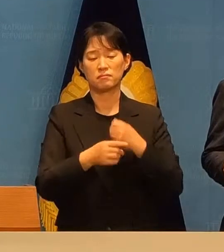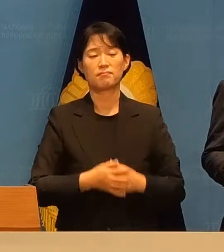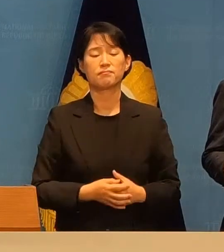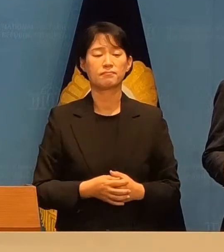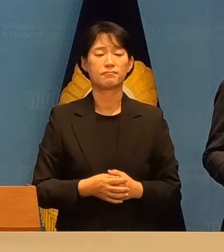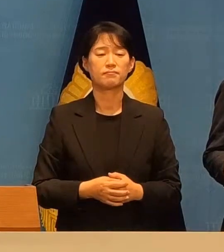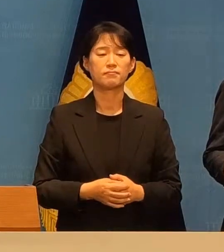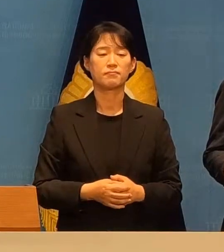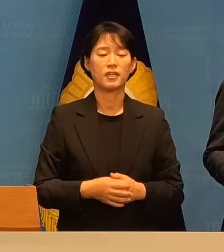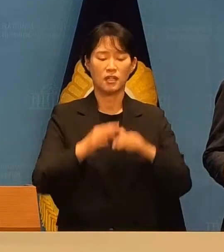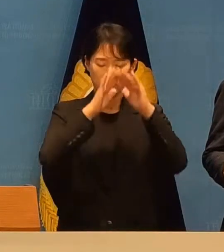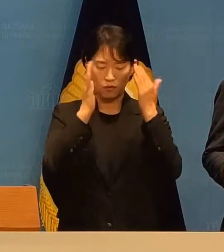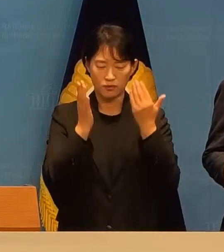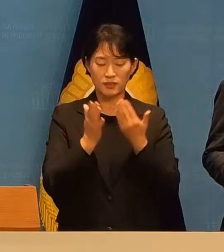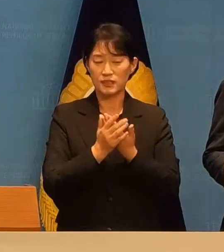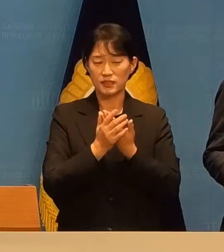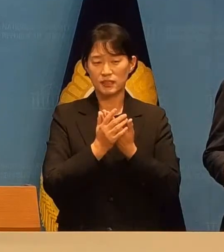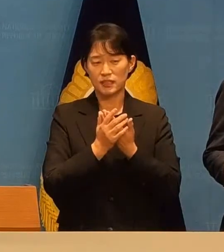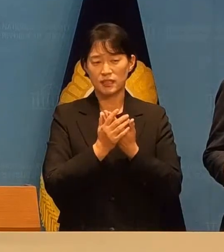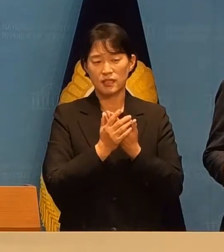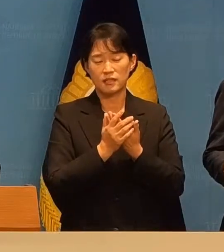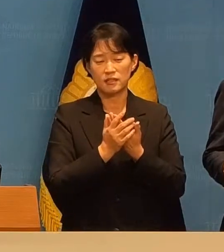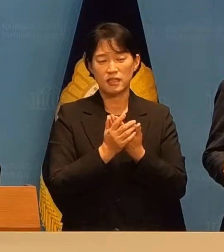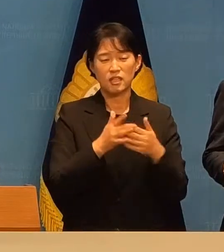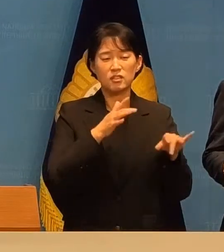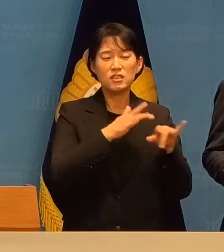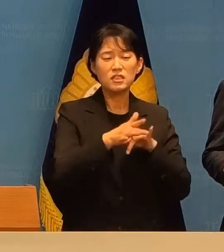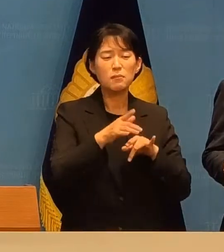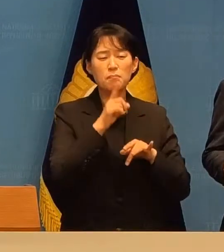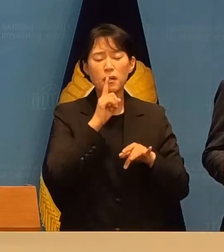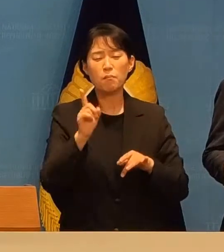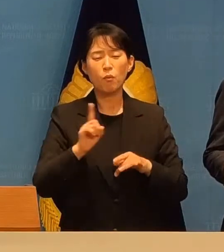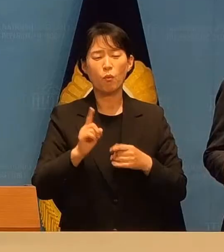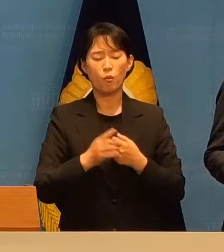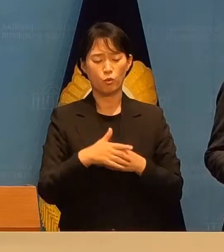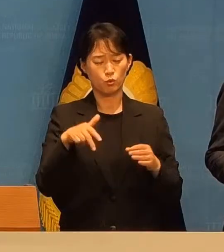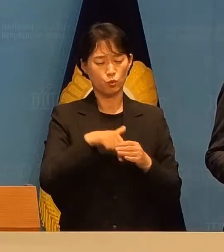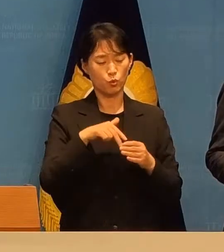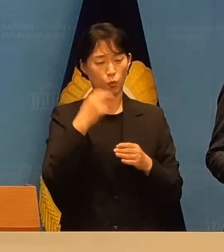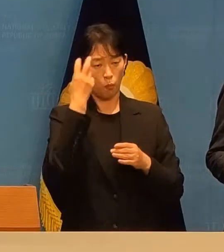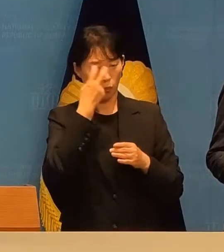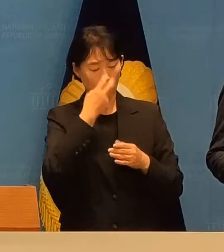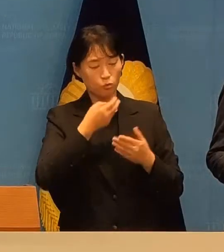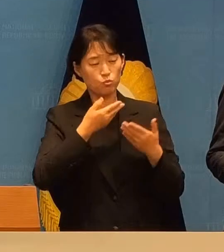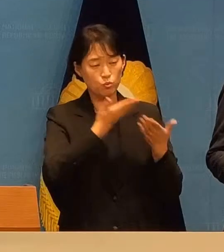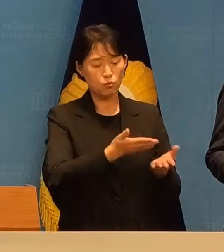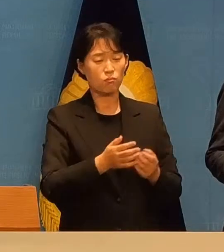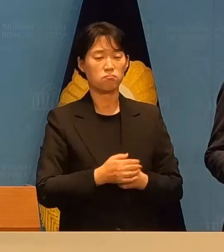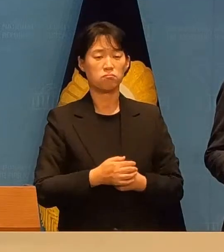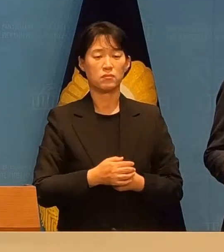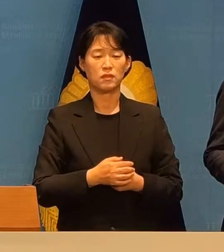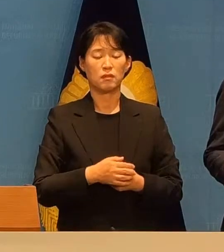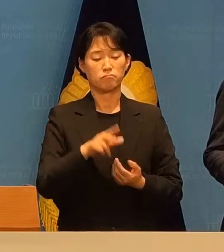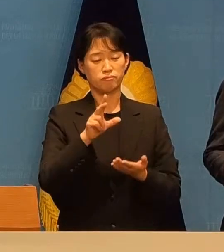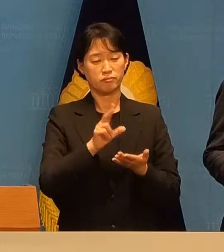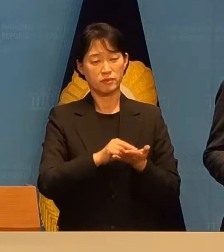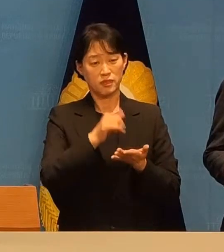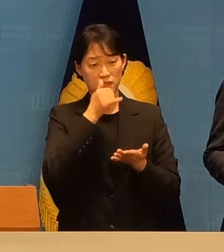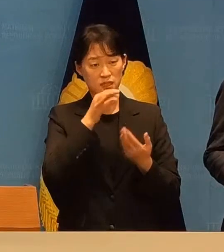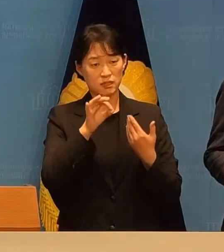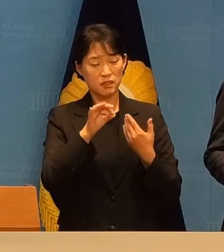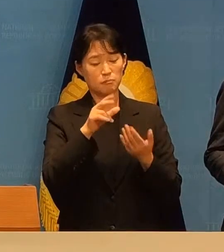것입니다. 전체주의 국가는 늘 이렇게 말합니다. 우리가 종교를 보호해 주겠다. 문제되는